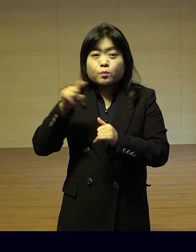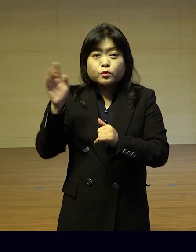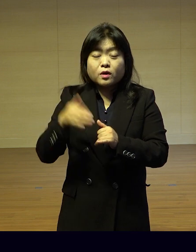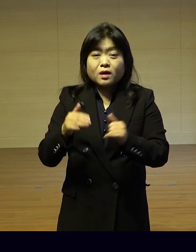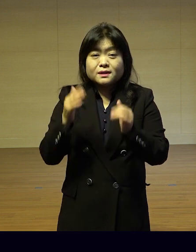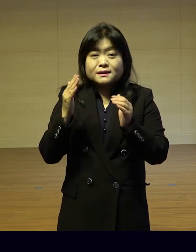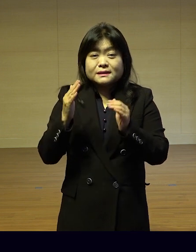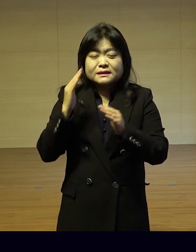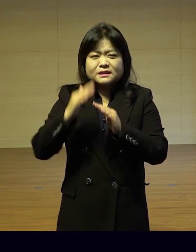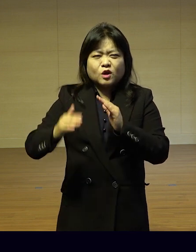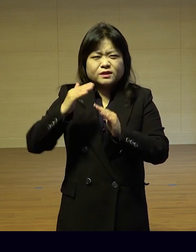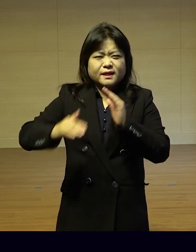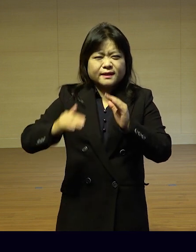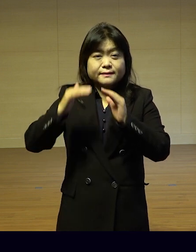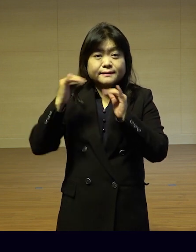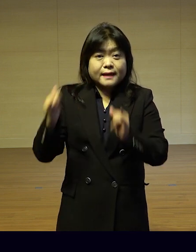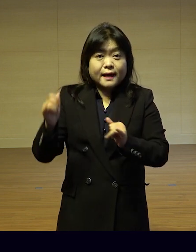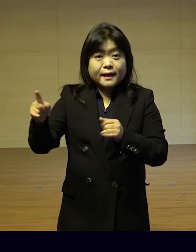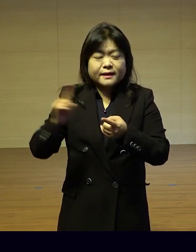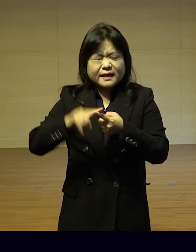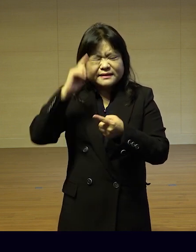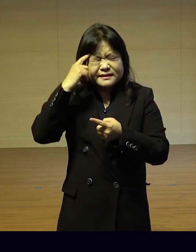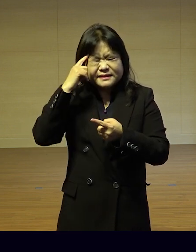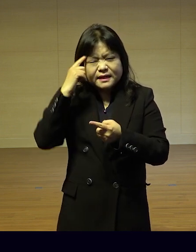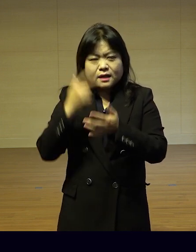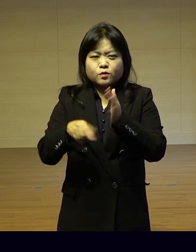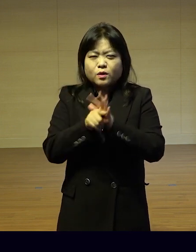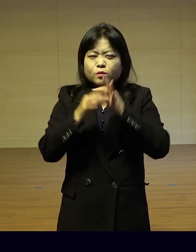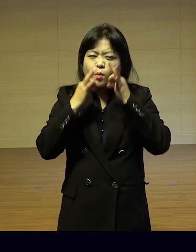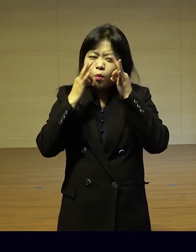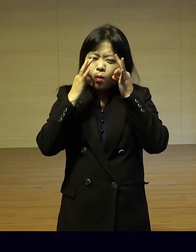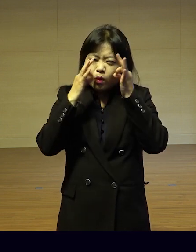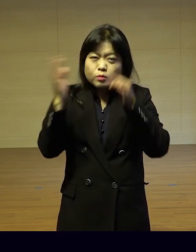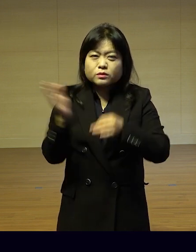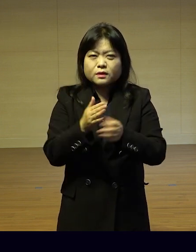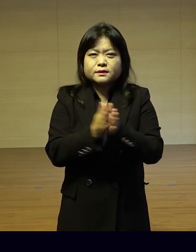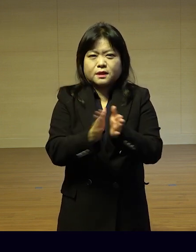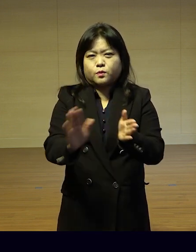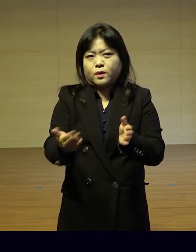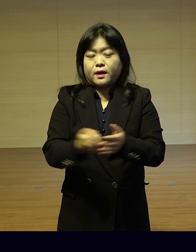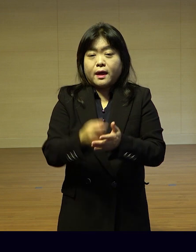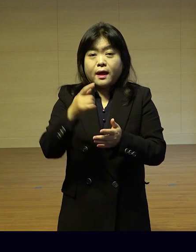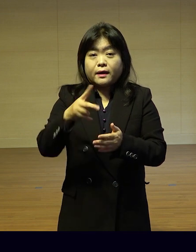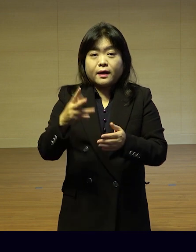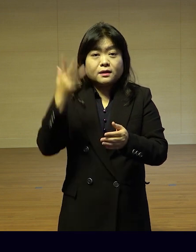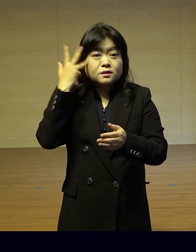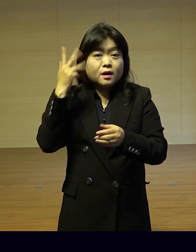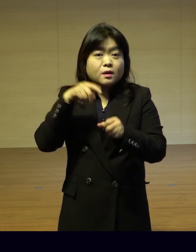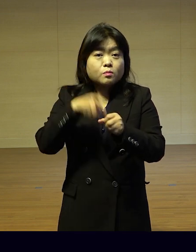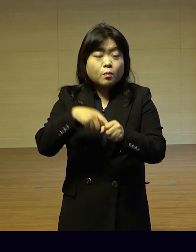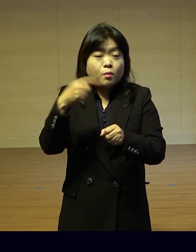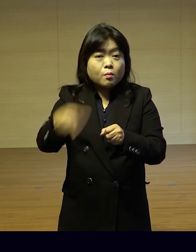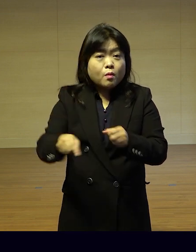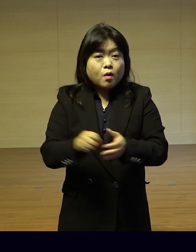절대자를 인식하기 위한 노력으로부터 생겨났다고 하겠습니다. 근데 해겔 철학의 목표는 한마디로